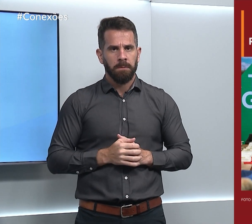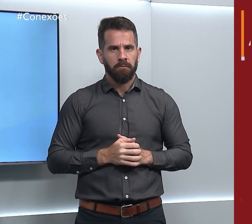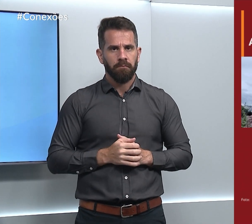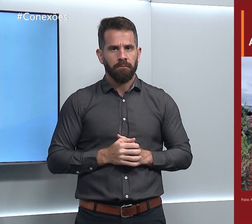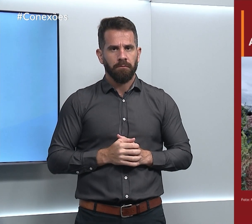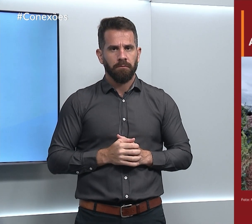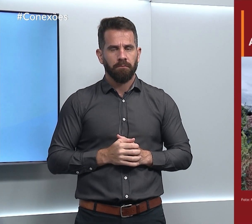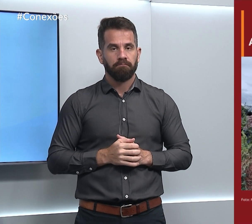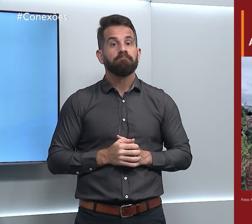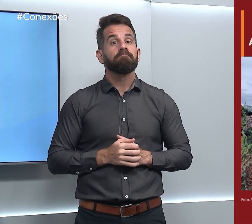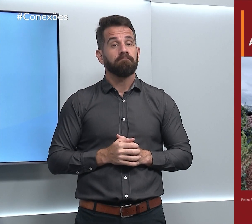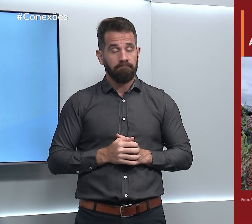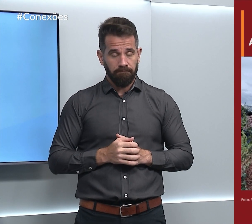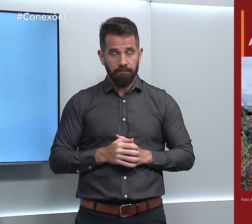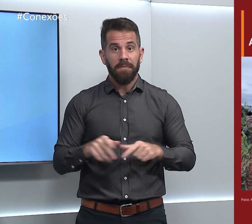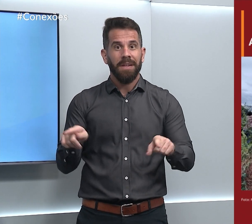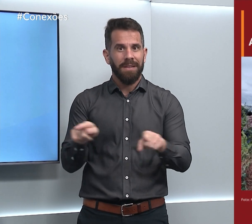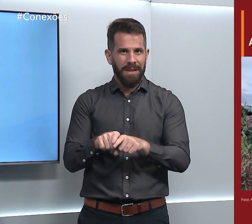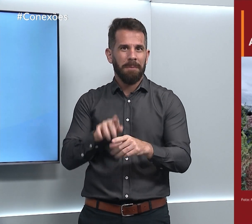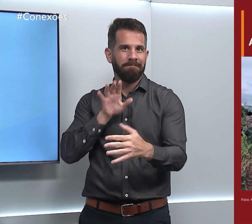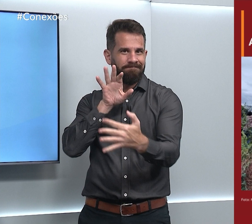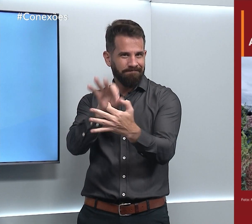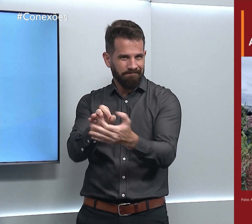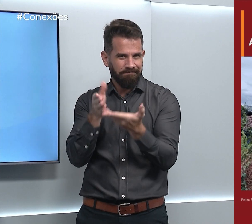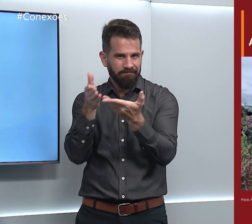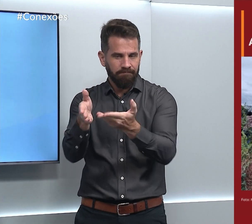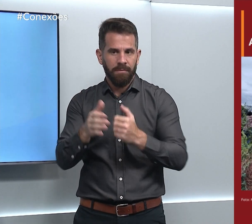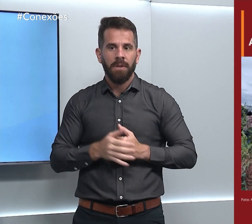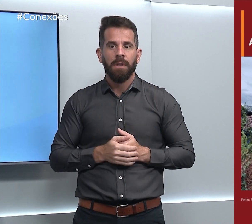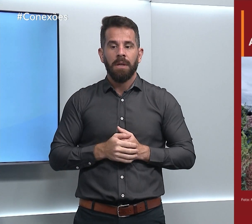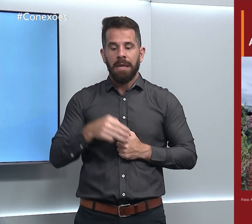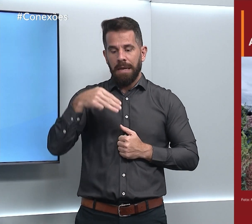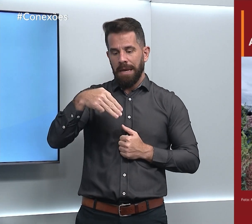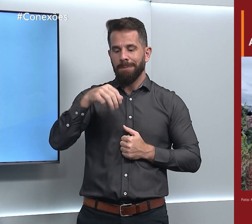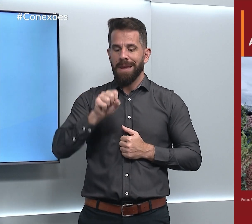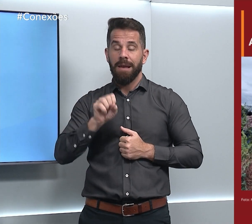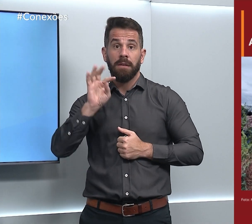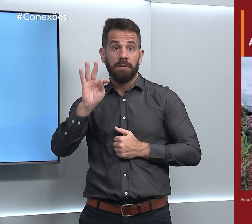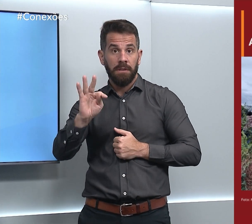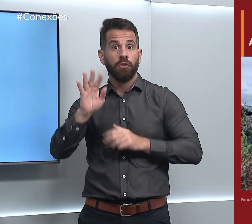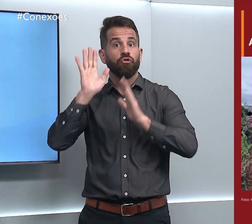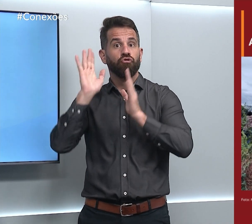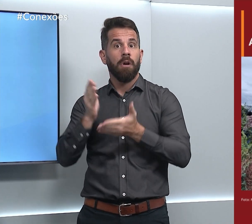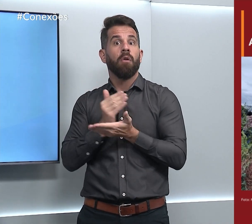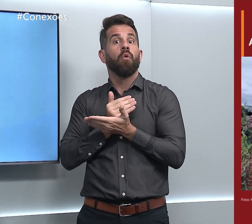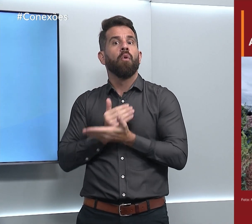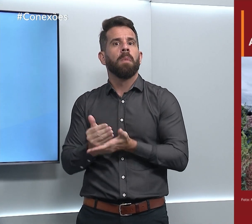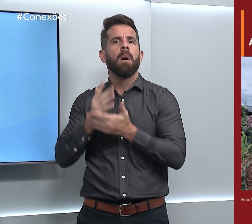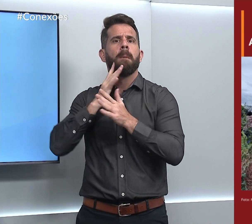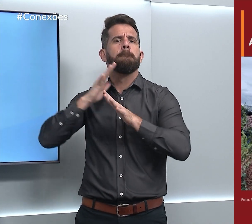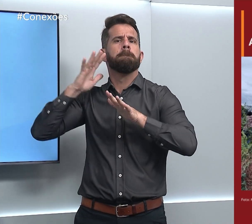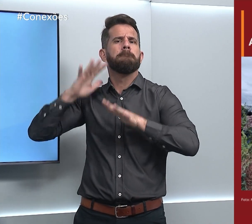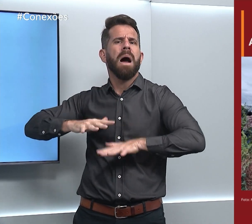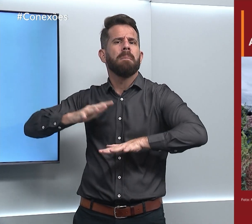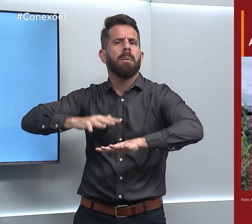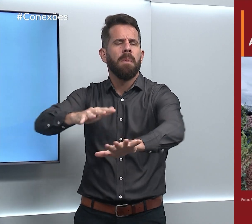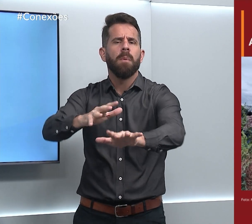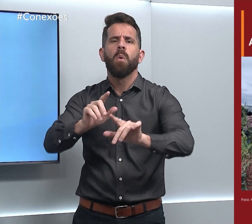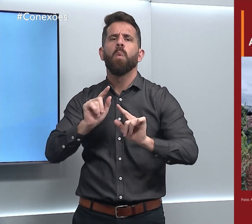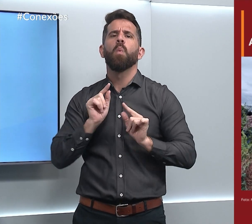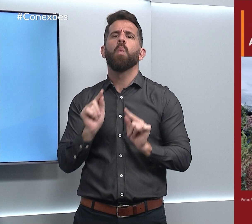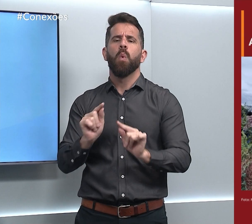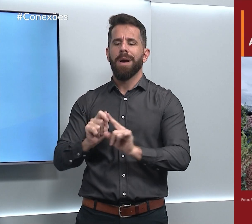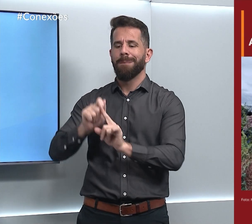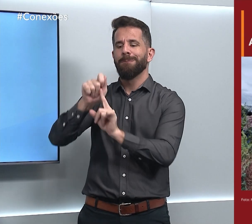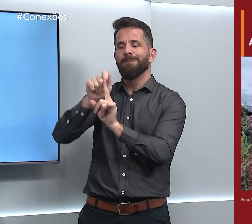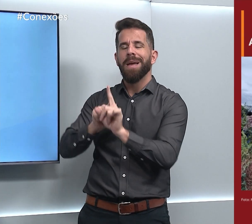E ainda falando desse assunto, o Movimento dos Trabalhadores Sem Terra começou a série de marchas e ocupações do Abril Vermelho.